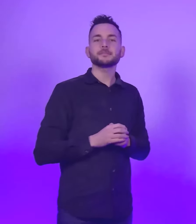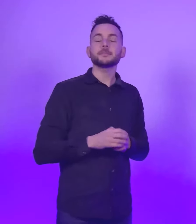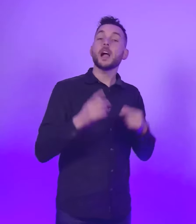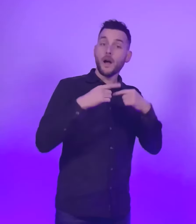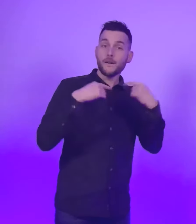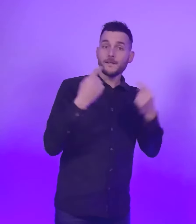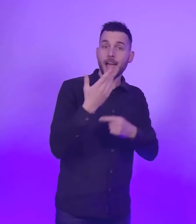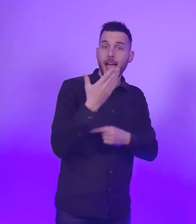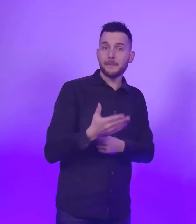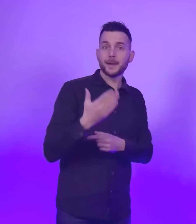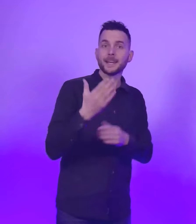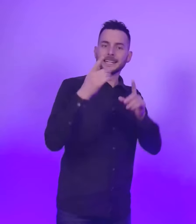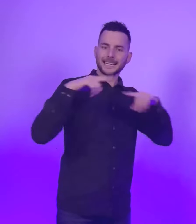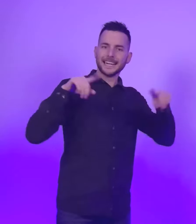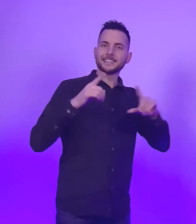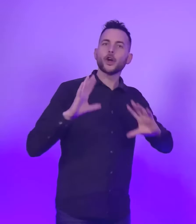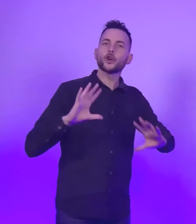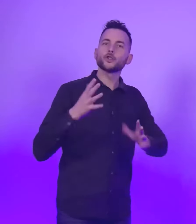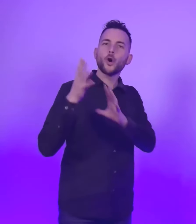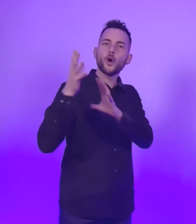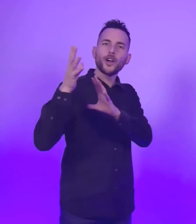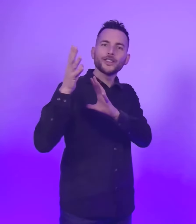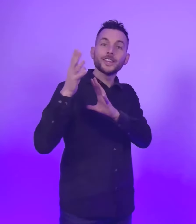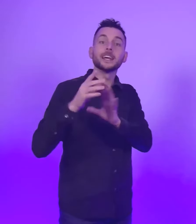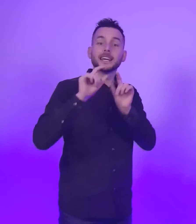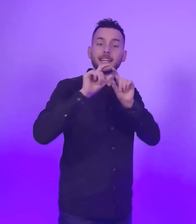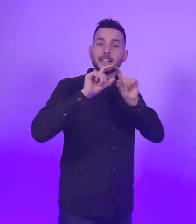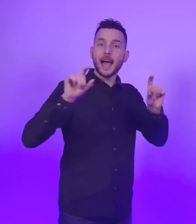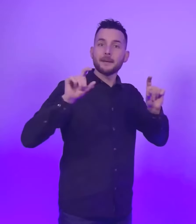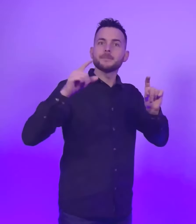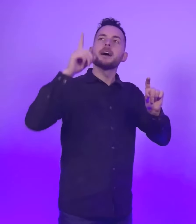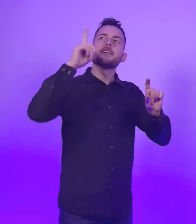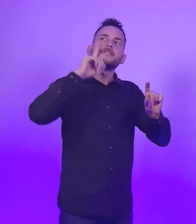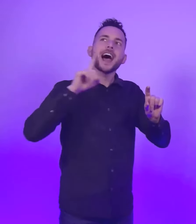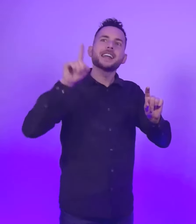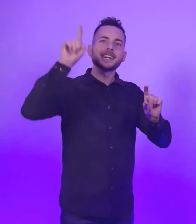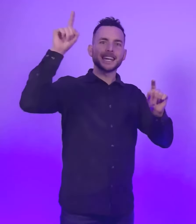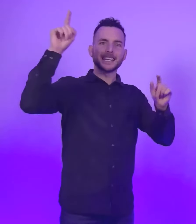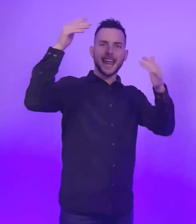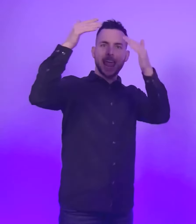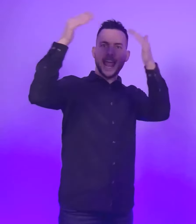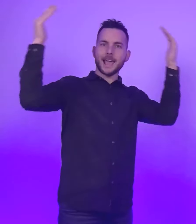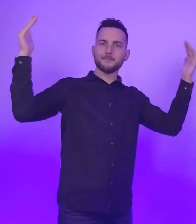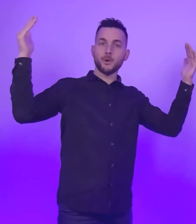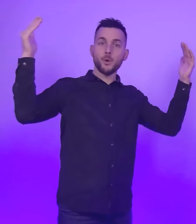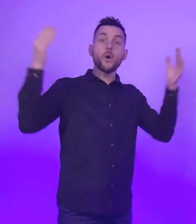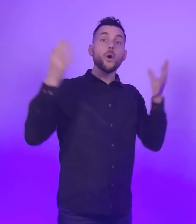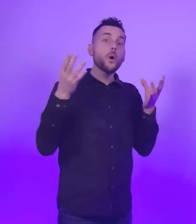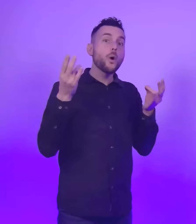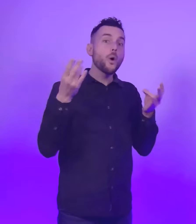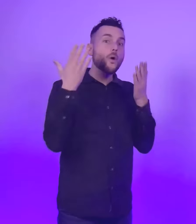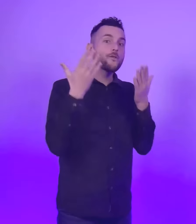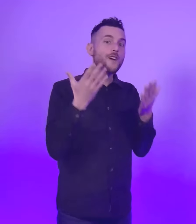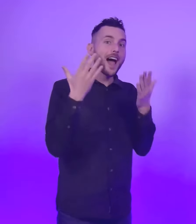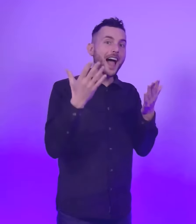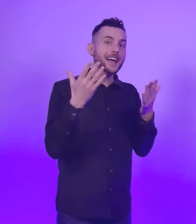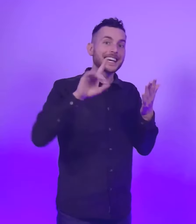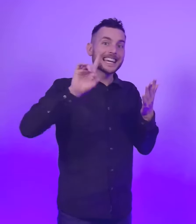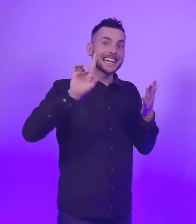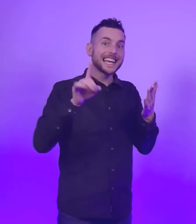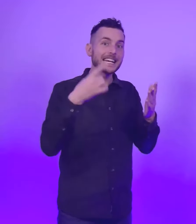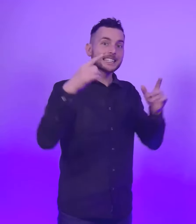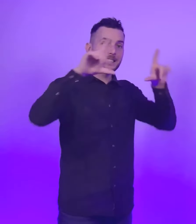hebben een lied gezongen wat heet Vader in de hemel. Mm-hmm. Hoe vaak komt in het eerste